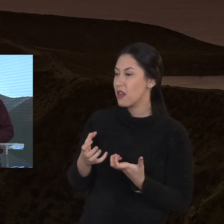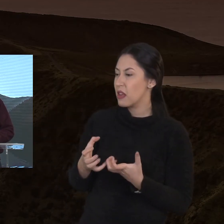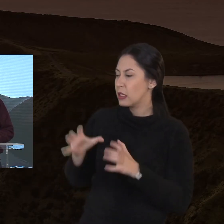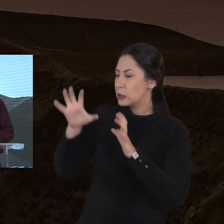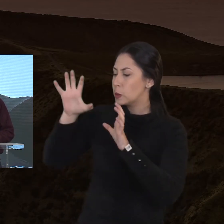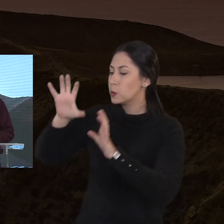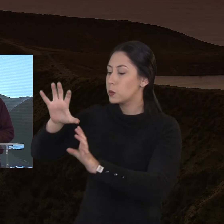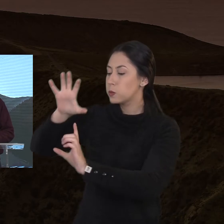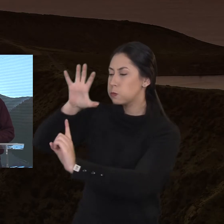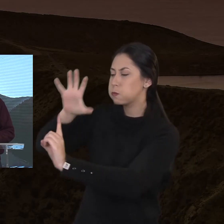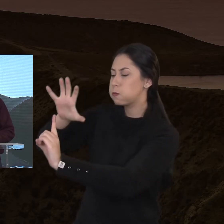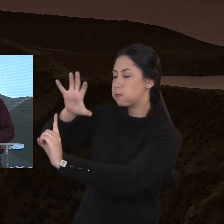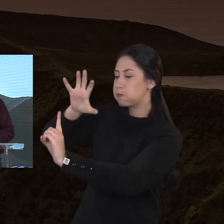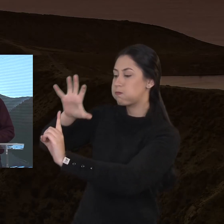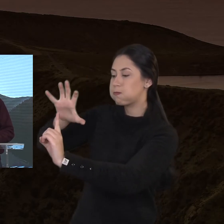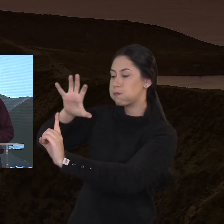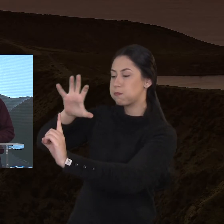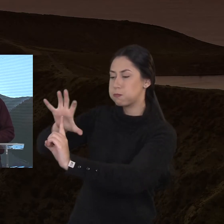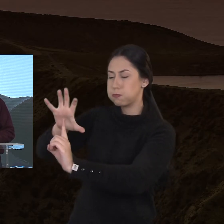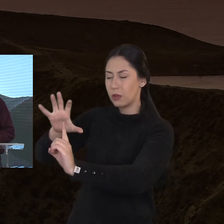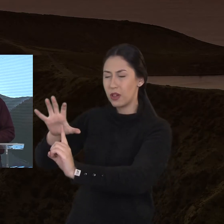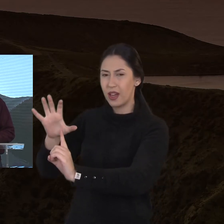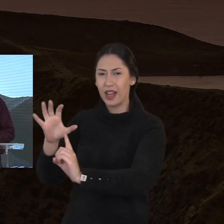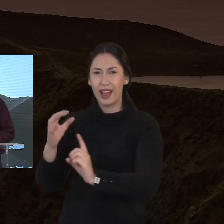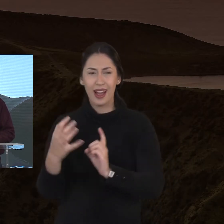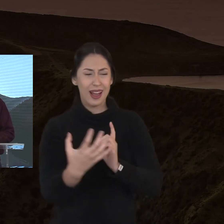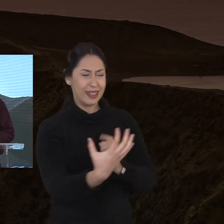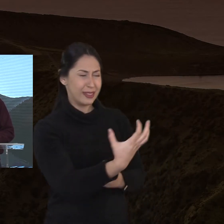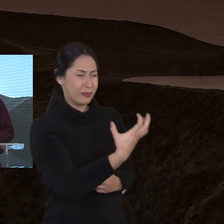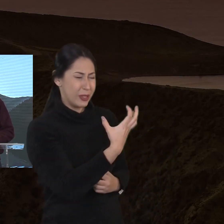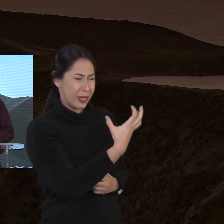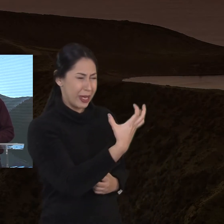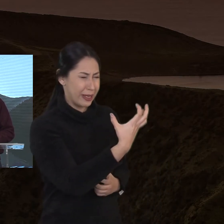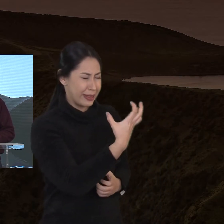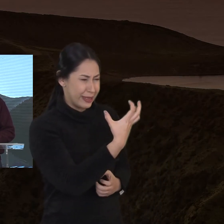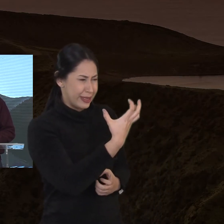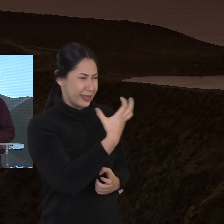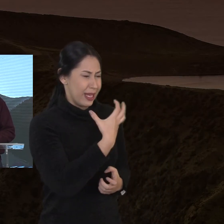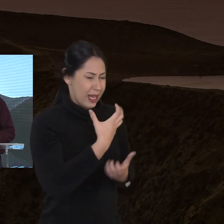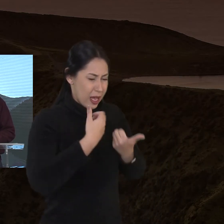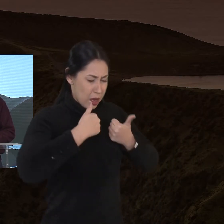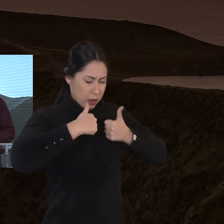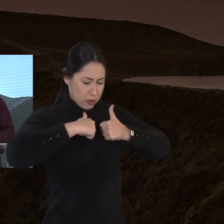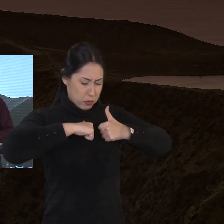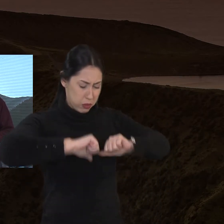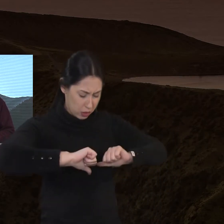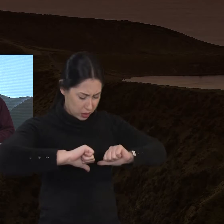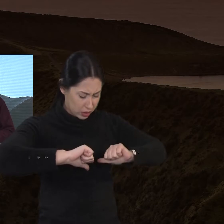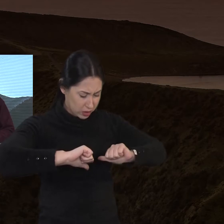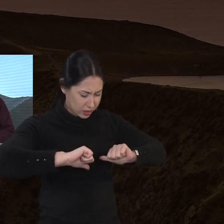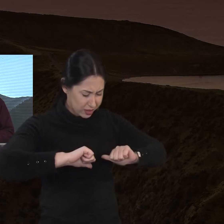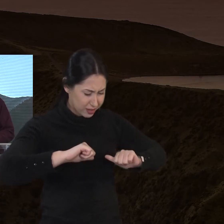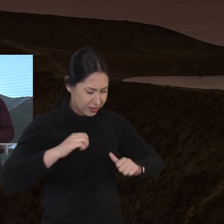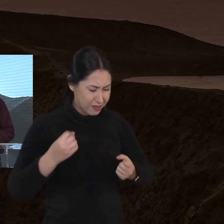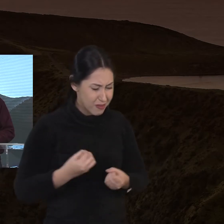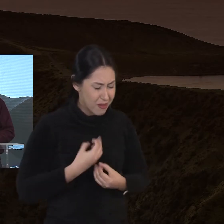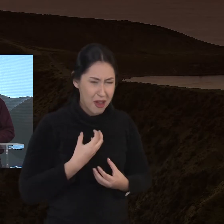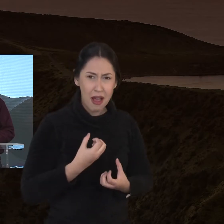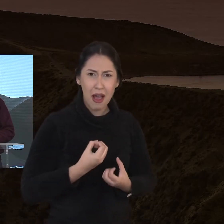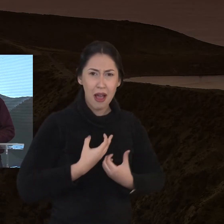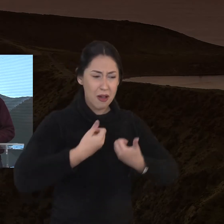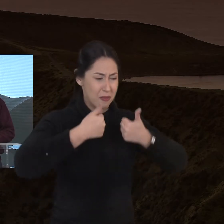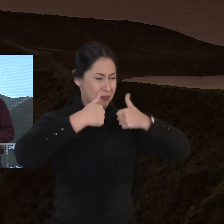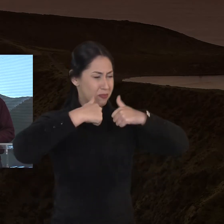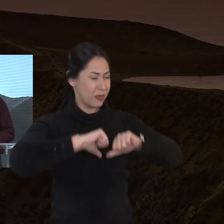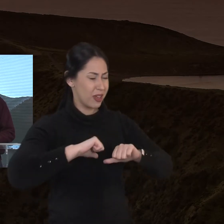santos consumir o santos por dentro por dentro tirando o nosso moral tirando o nosso nosso emocional